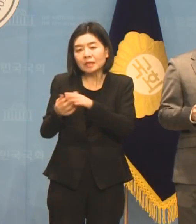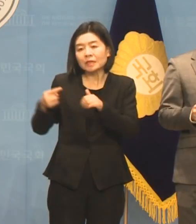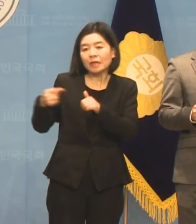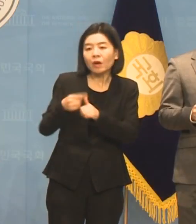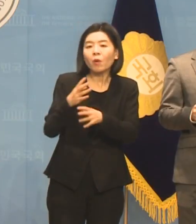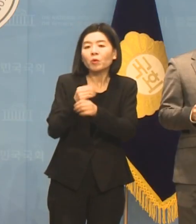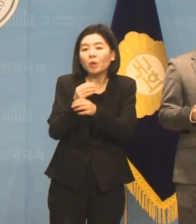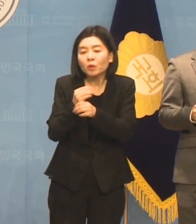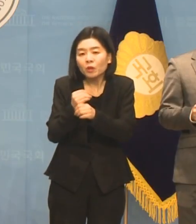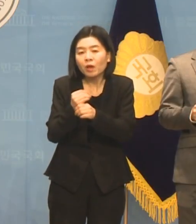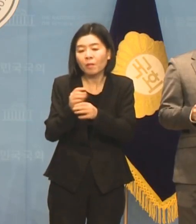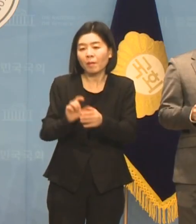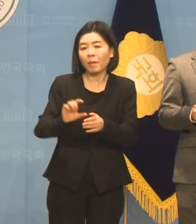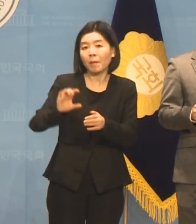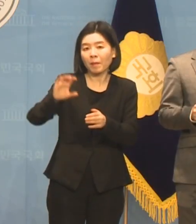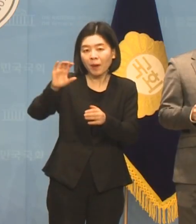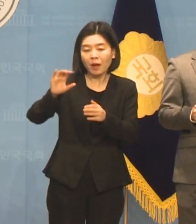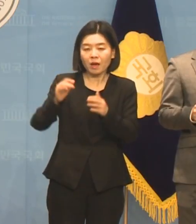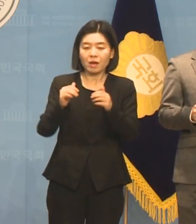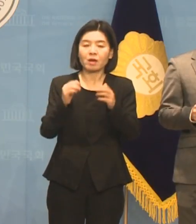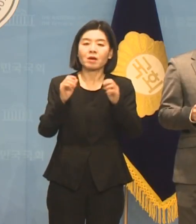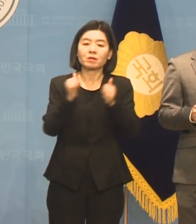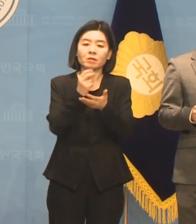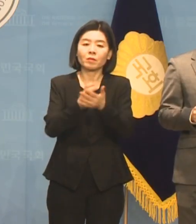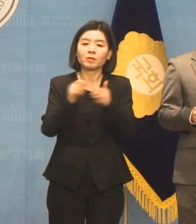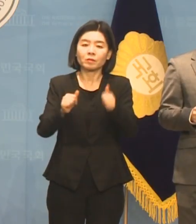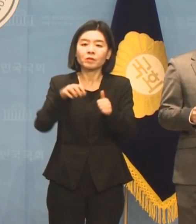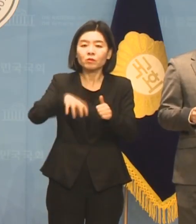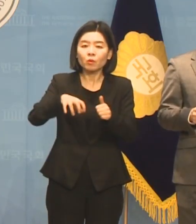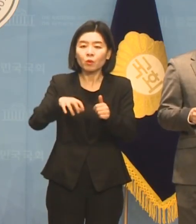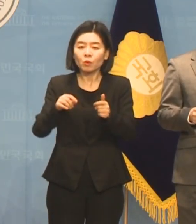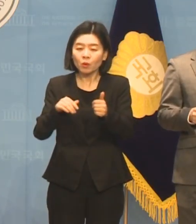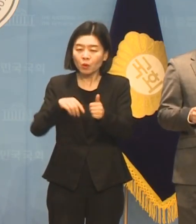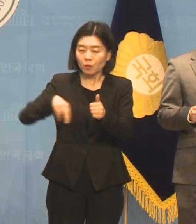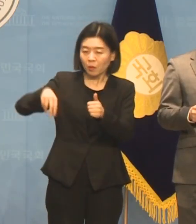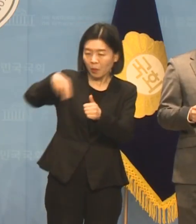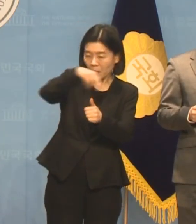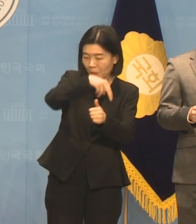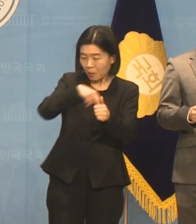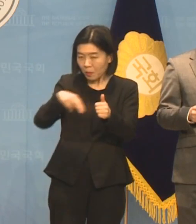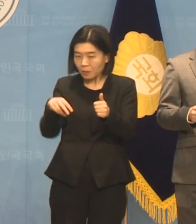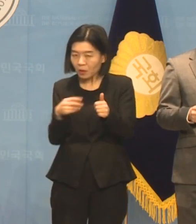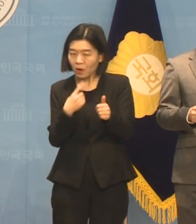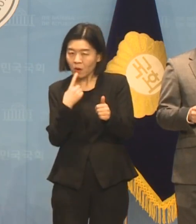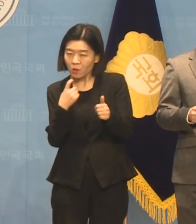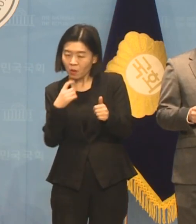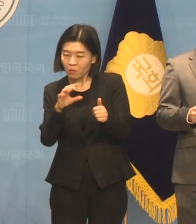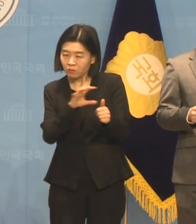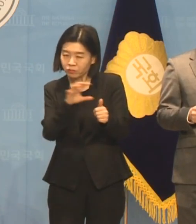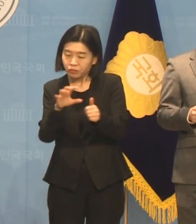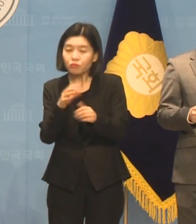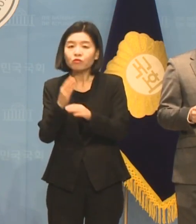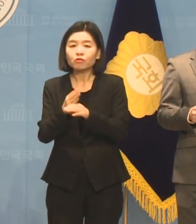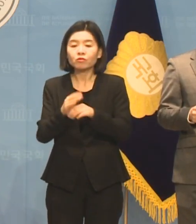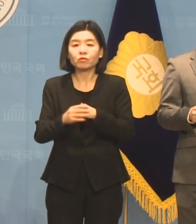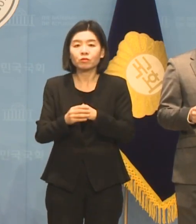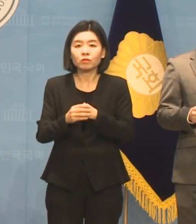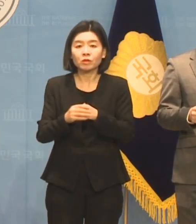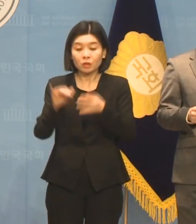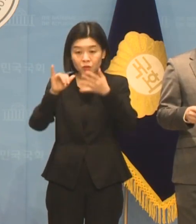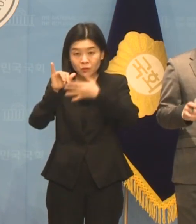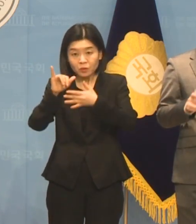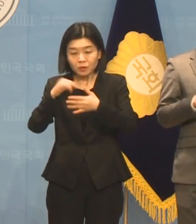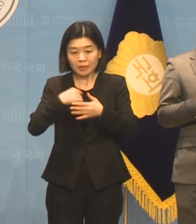언급하고 헌법재판소 인근을 배회하는 등 위협행위가 지속되고 있습니다. 또한 자신의 채널 소개글에 살인 예고 게시글을 삭제하는